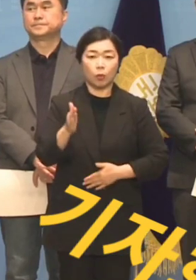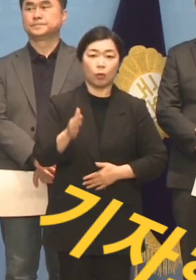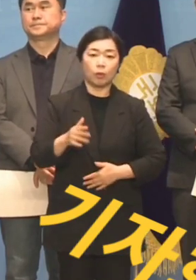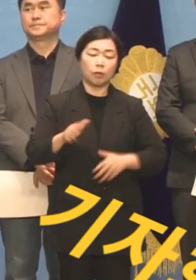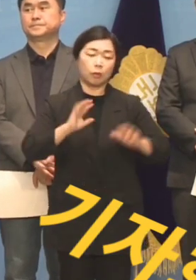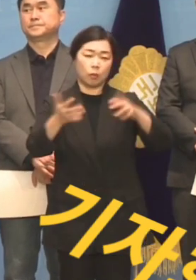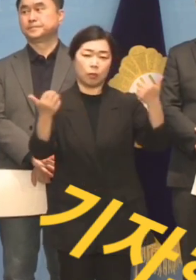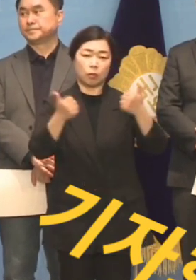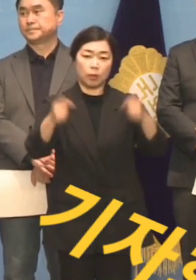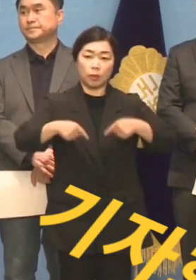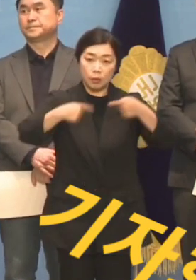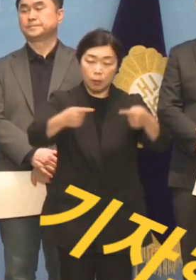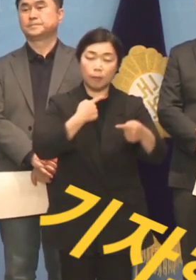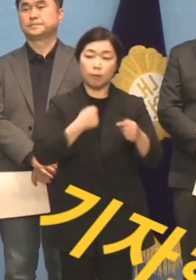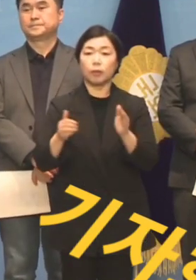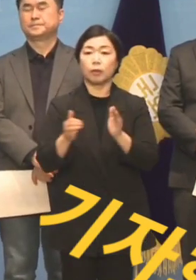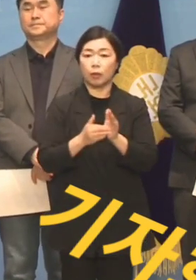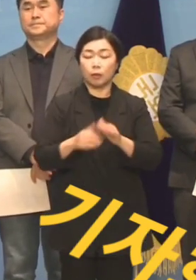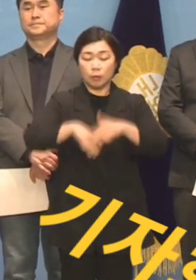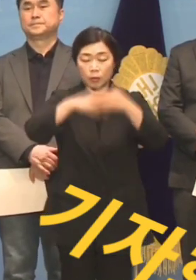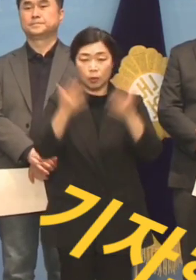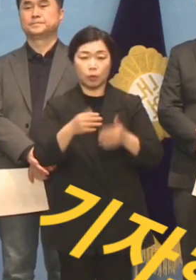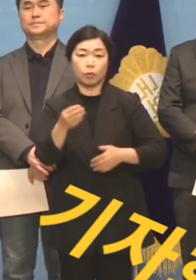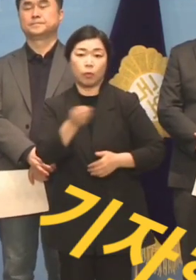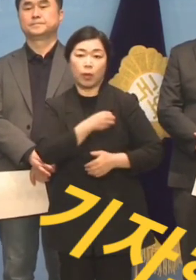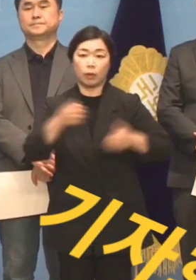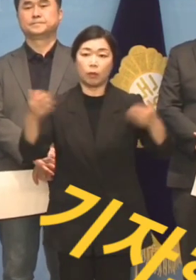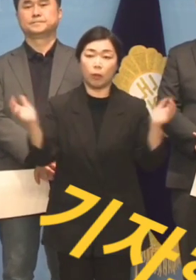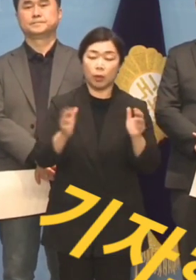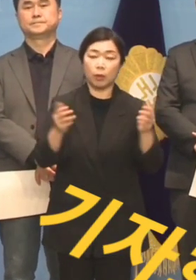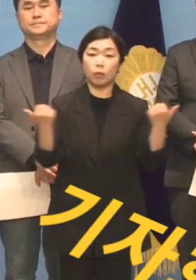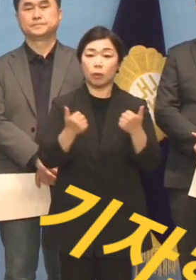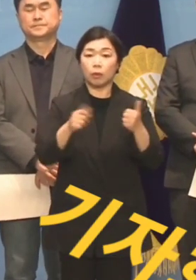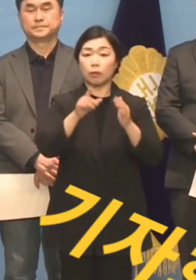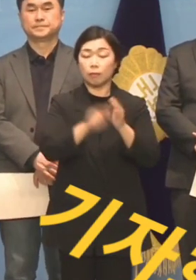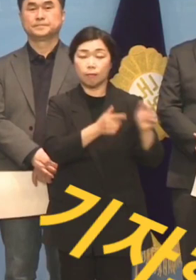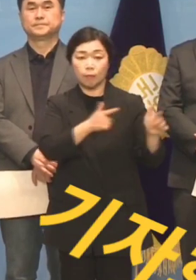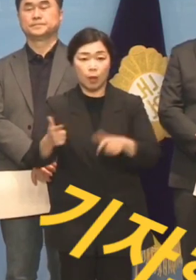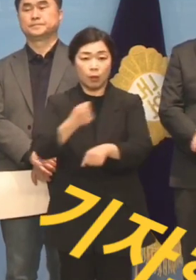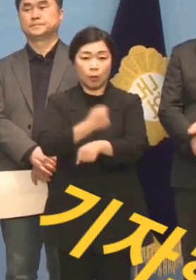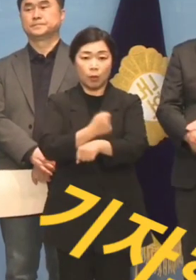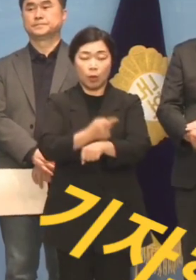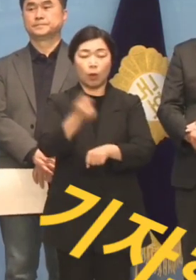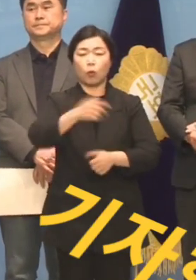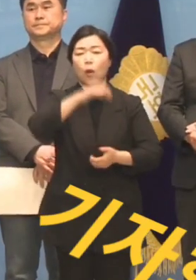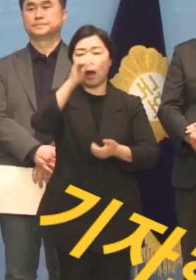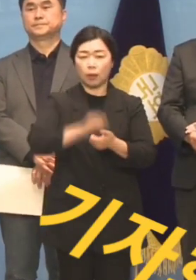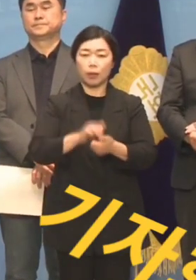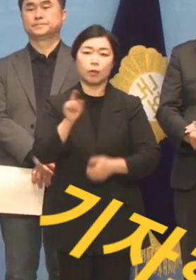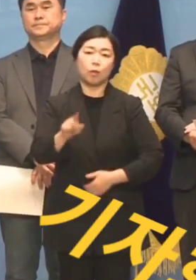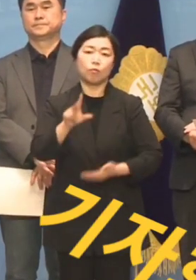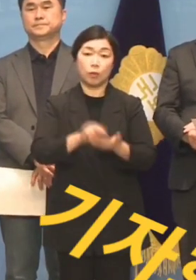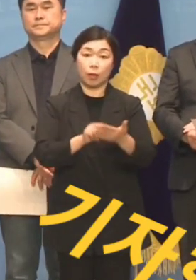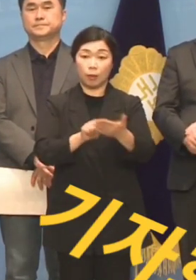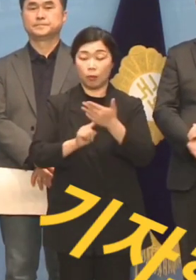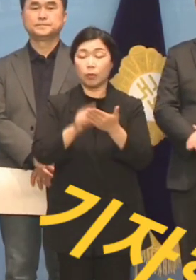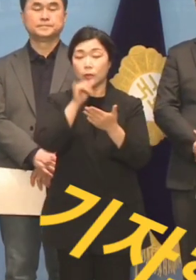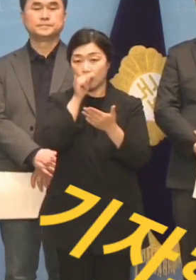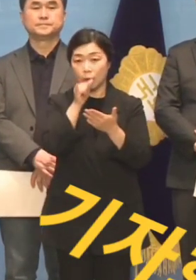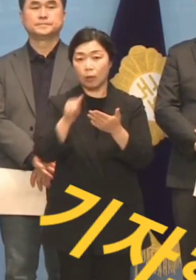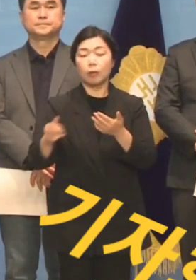의원들이 토론에 참여했습니다. 전원위원회 관련해서 여러 성과와 한계점들이 지적되고